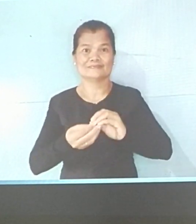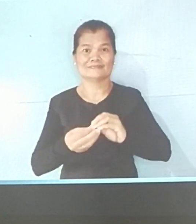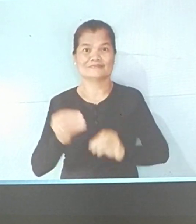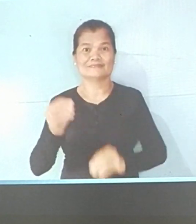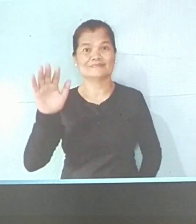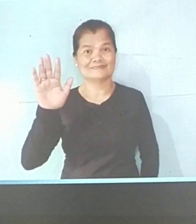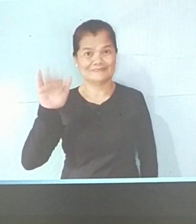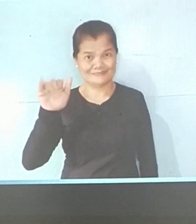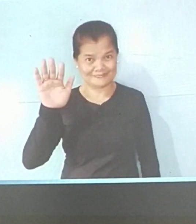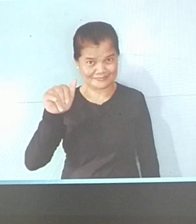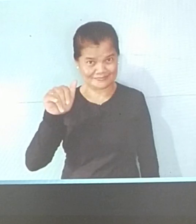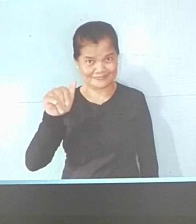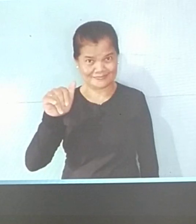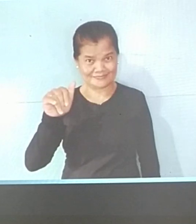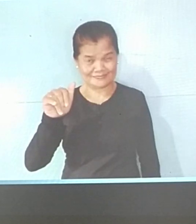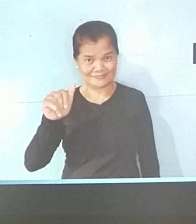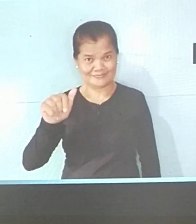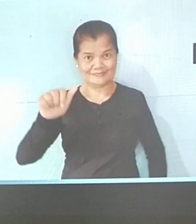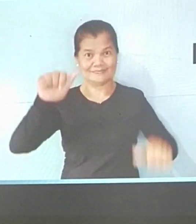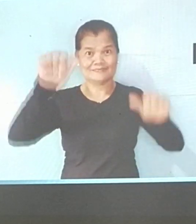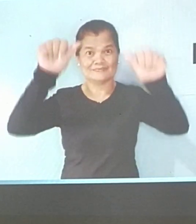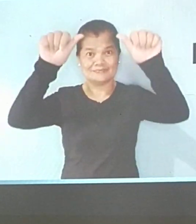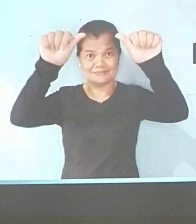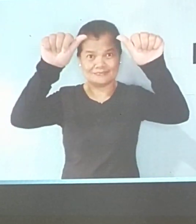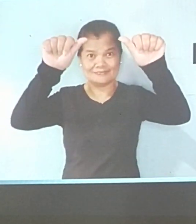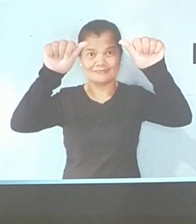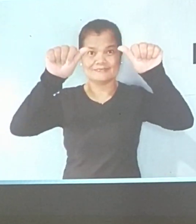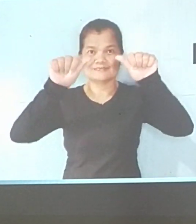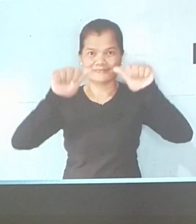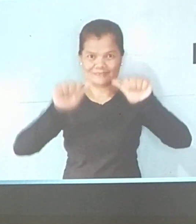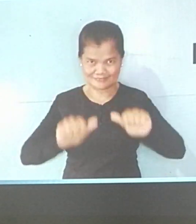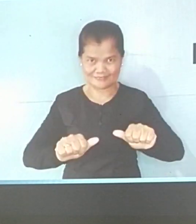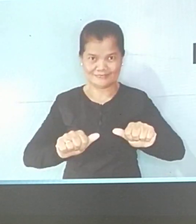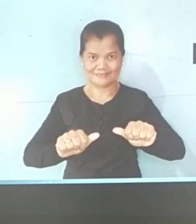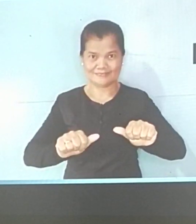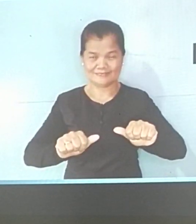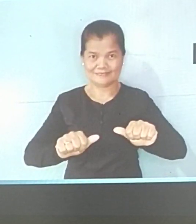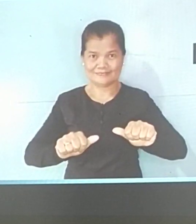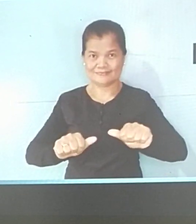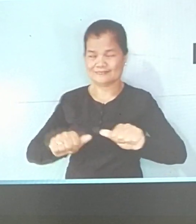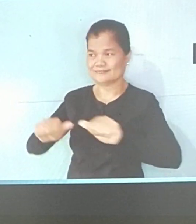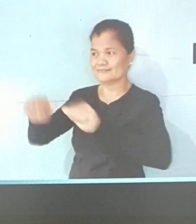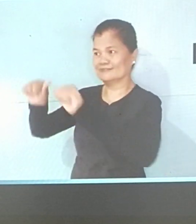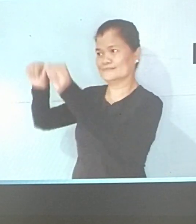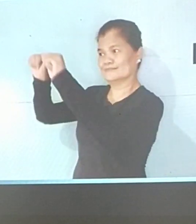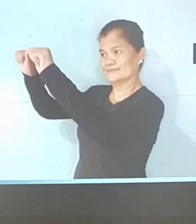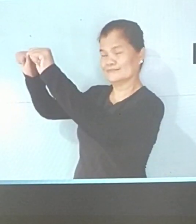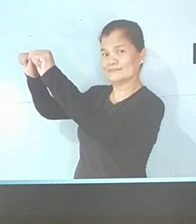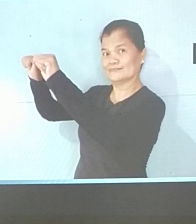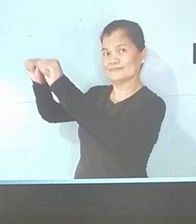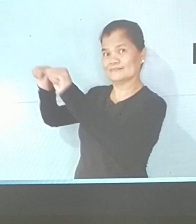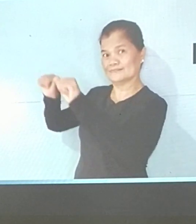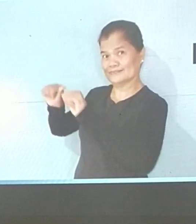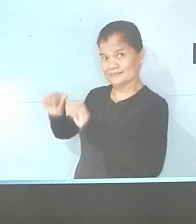Number, ano pa rin Lola? 15. Yan lang garo ang pinagdala.